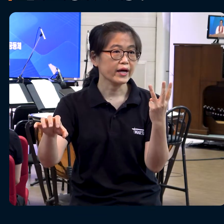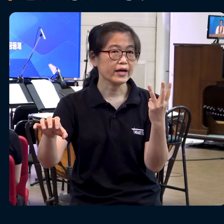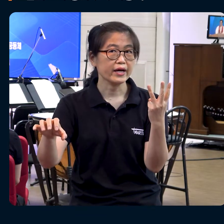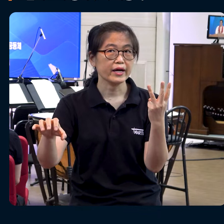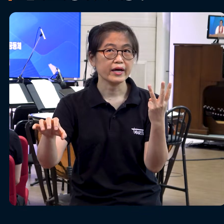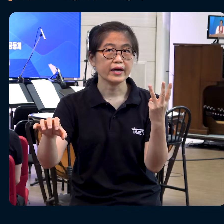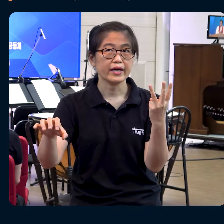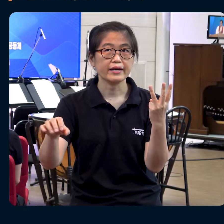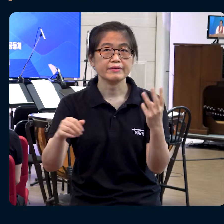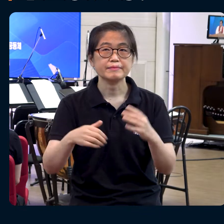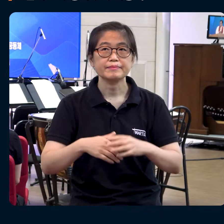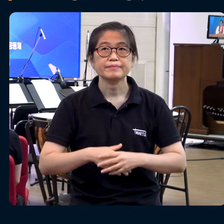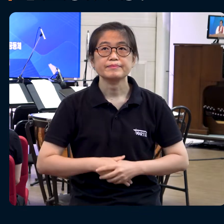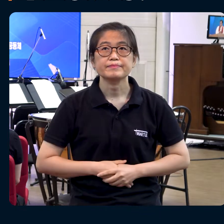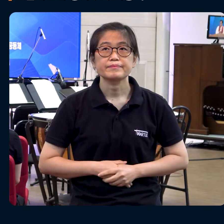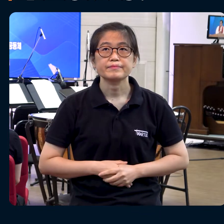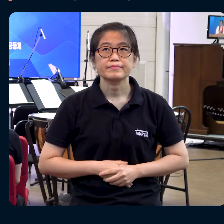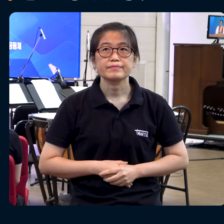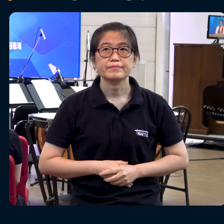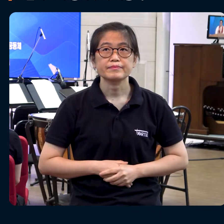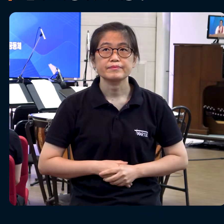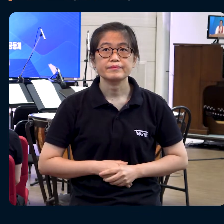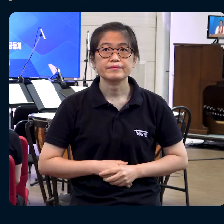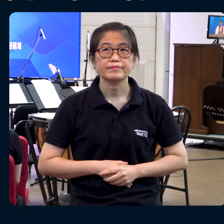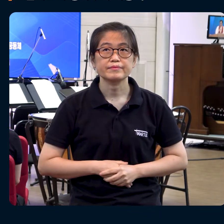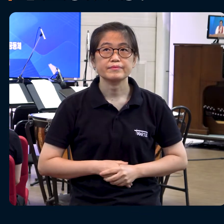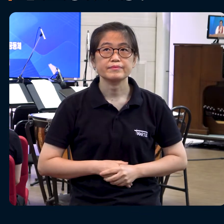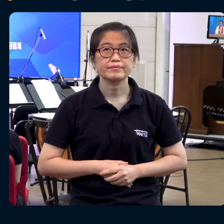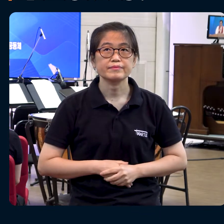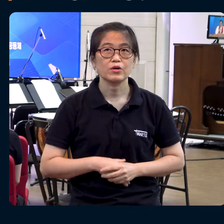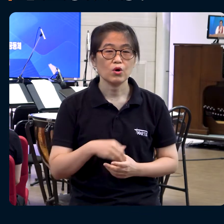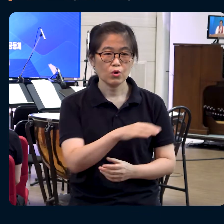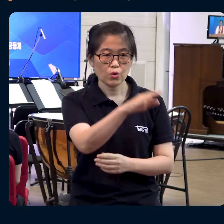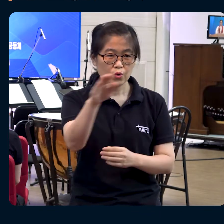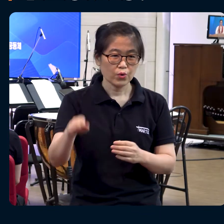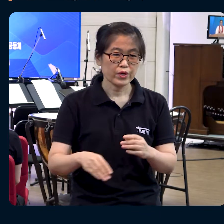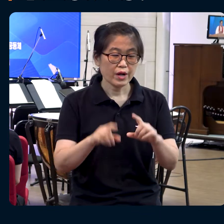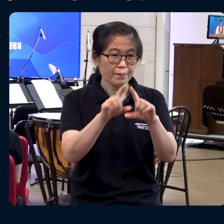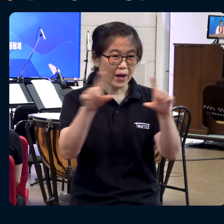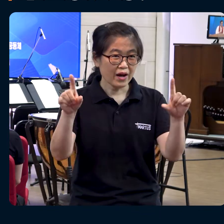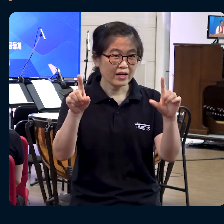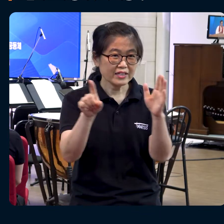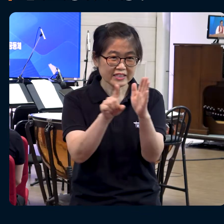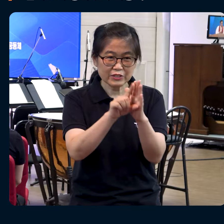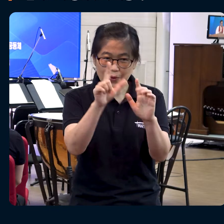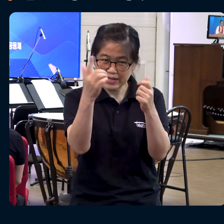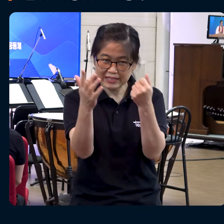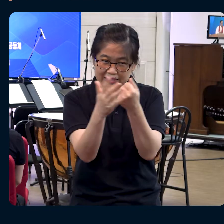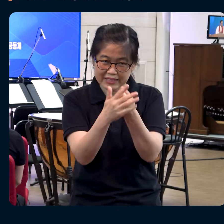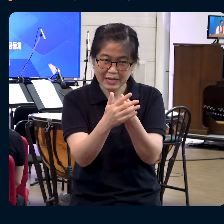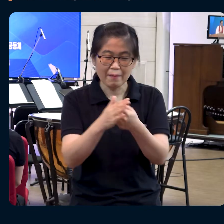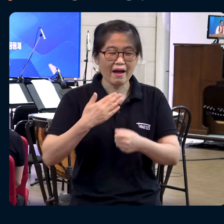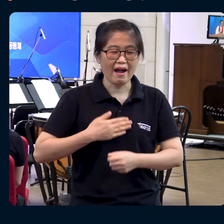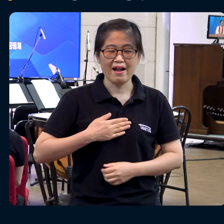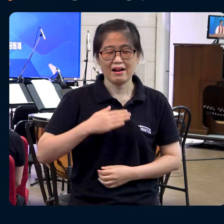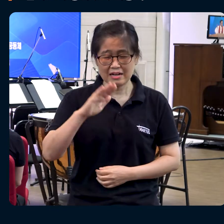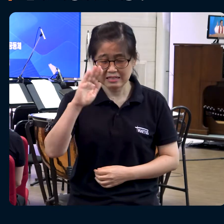뭐 일반 평신도들은 알 필요가 없는 그런 지명이에요. 근데 우리는 그냥 평신도가 아니니까 우리는 좀 알 필요가 있습니다.